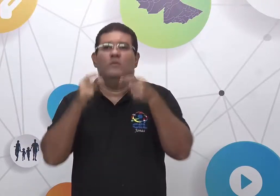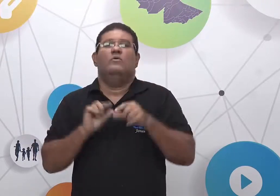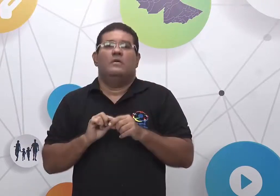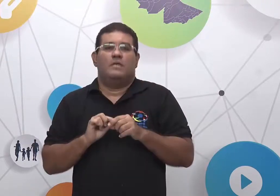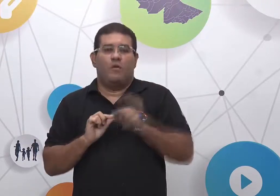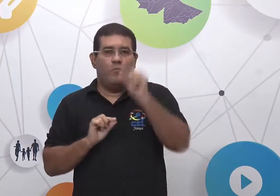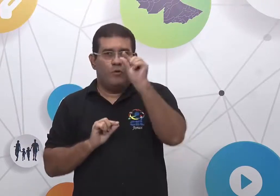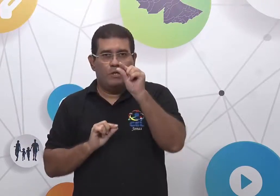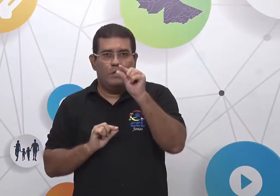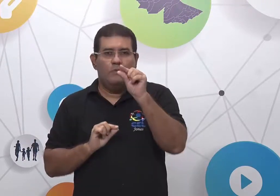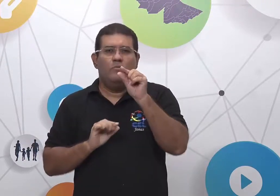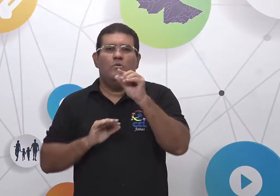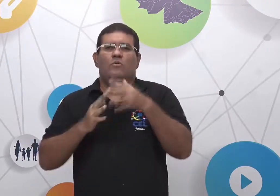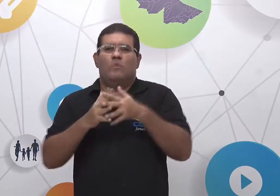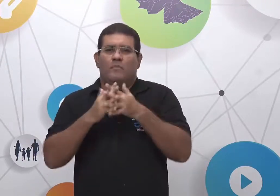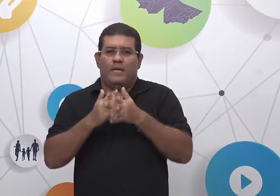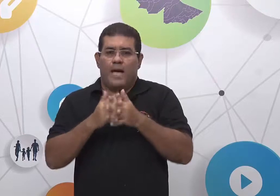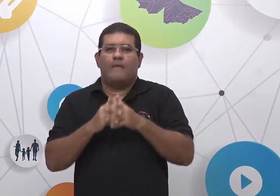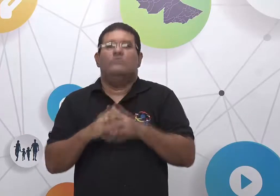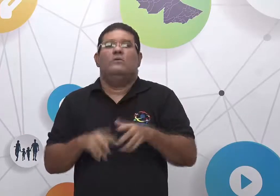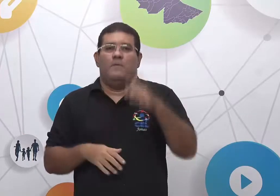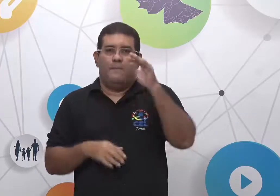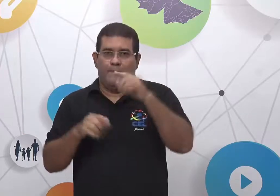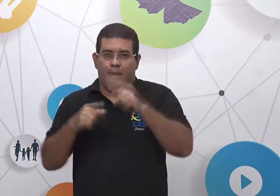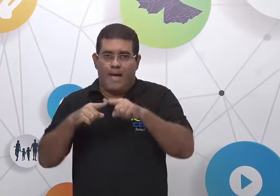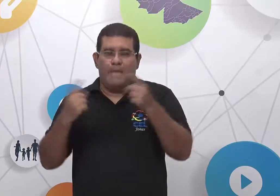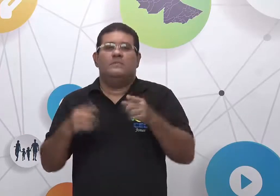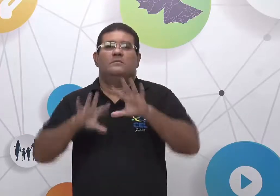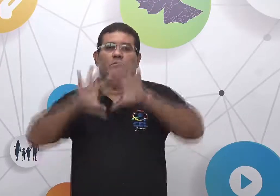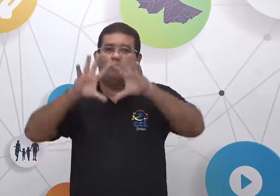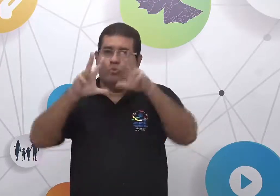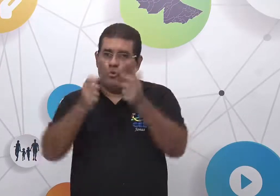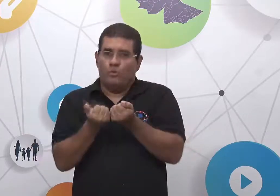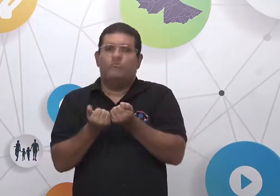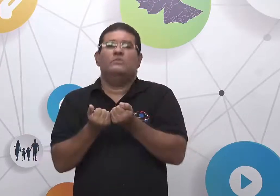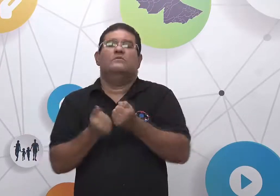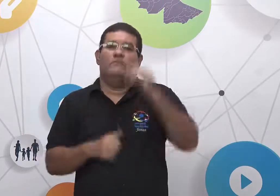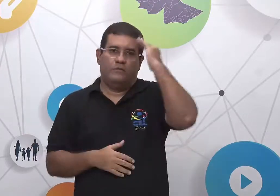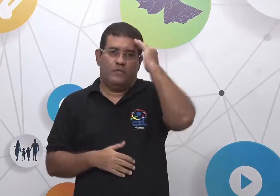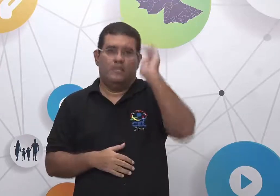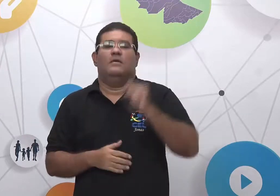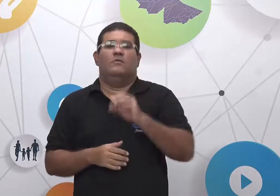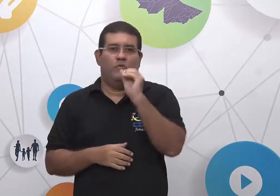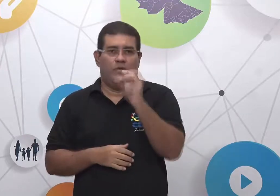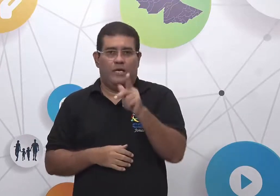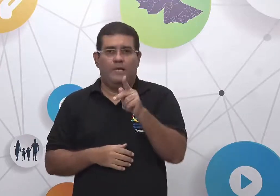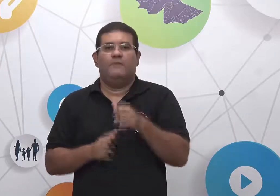que é um Pouquinho complicado mas todos vão entender Ok